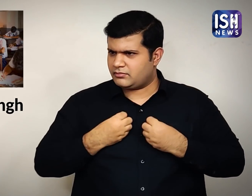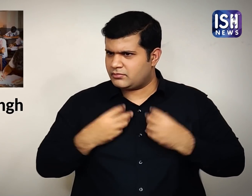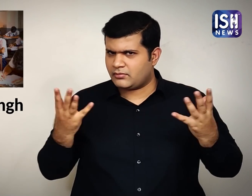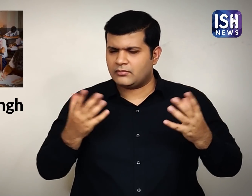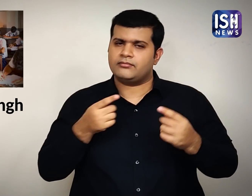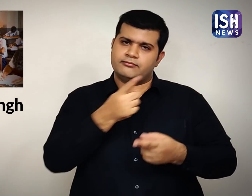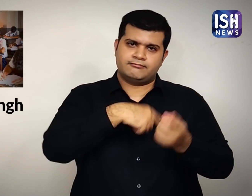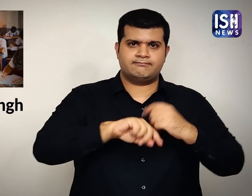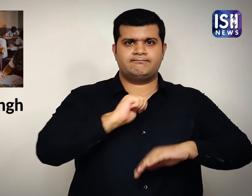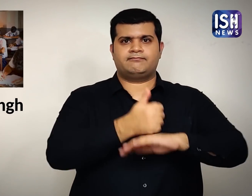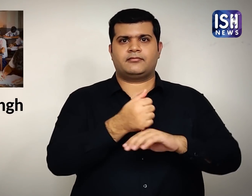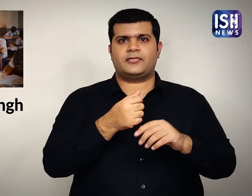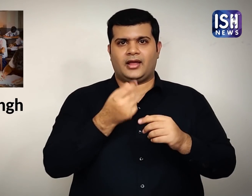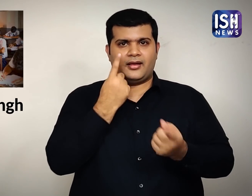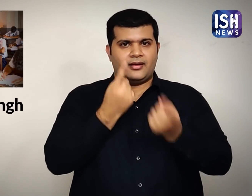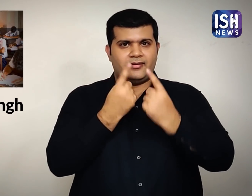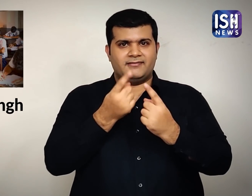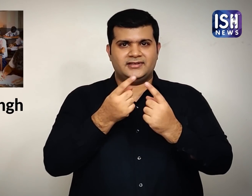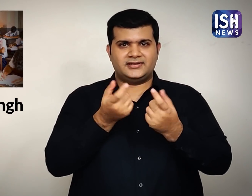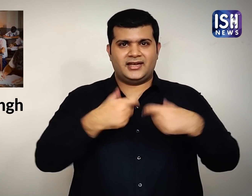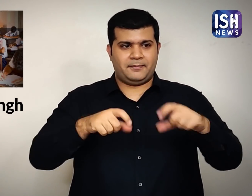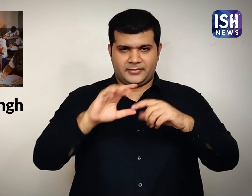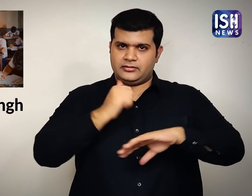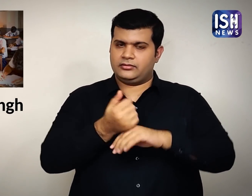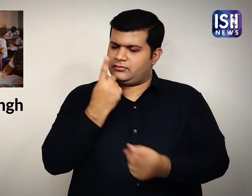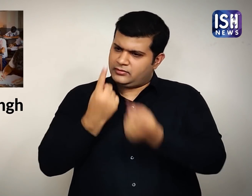उन्होंने मामले की जांच के लिए अब एक कमिटी का गठन किया है